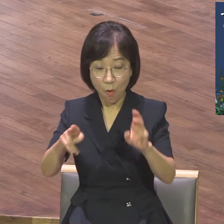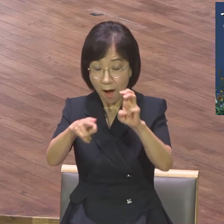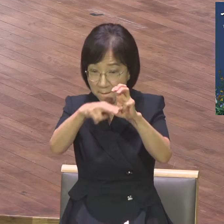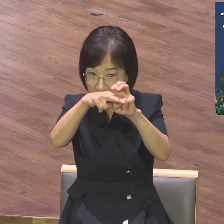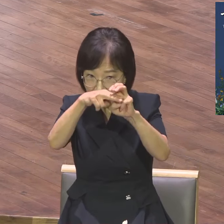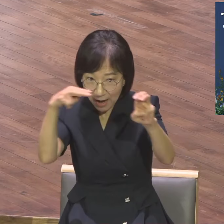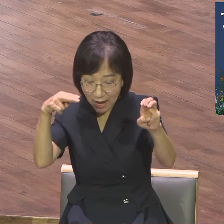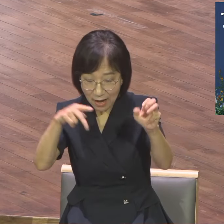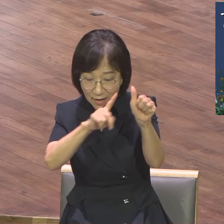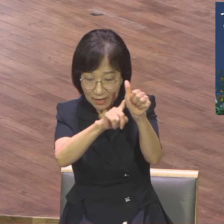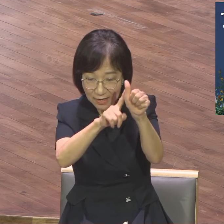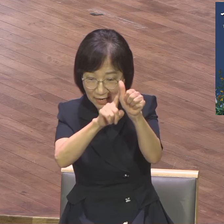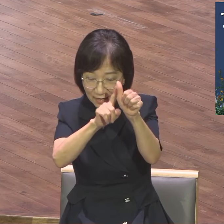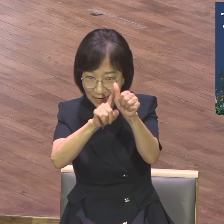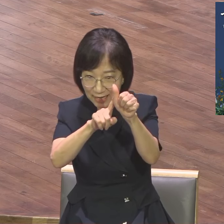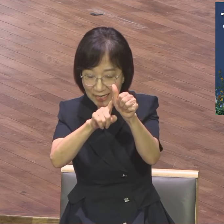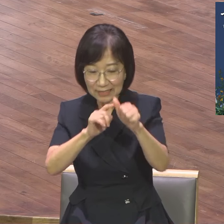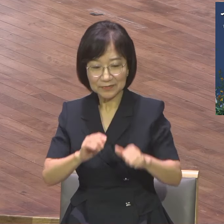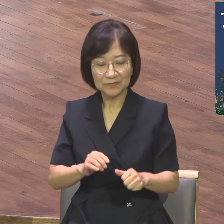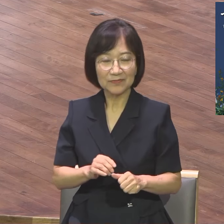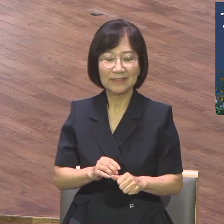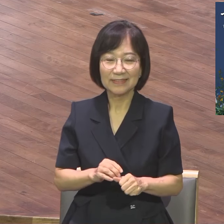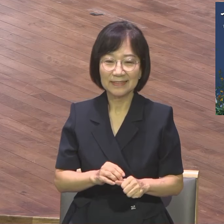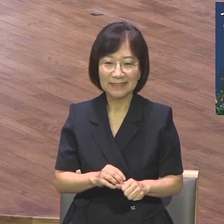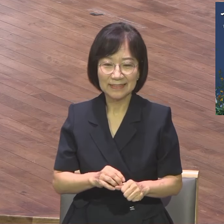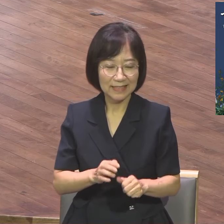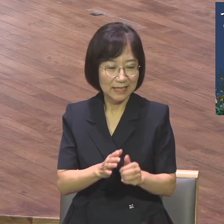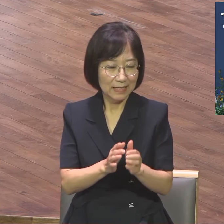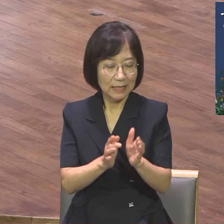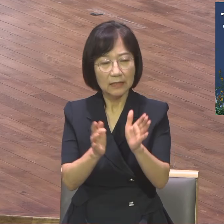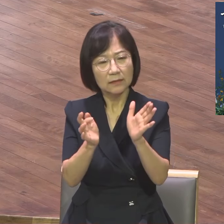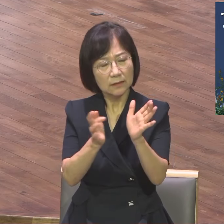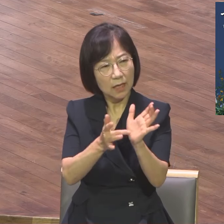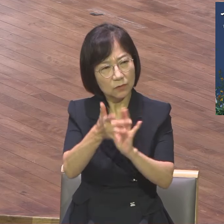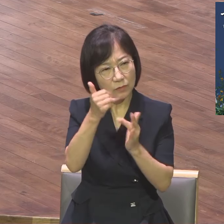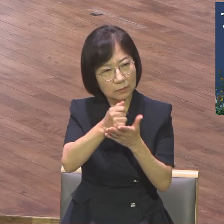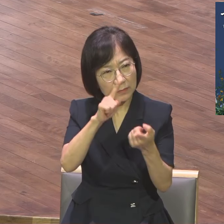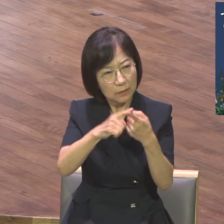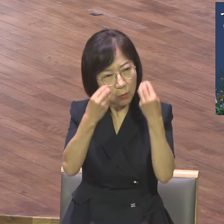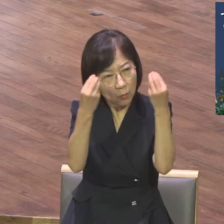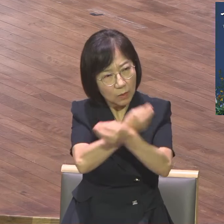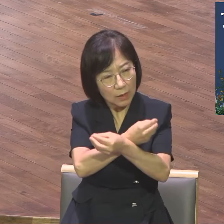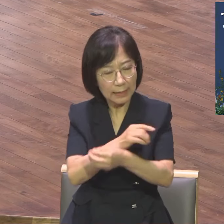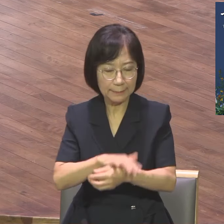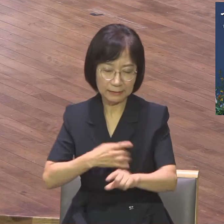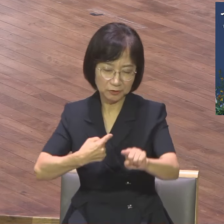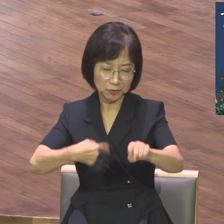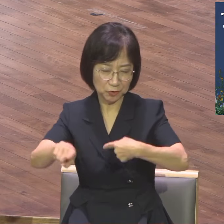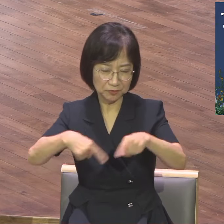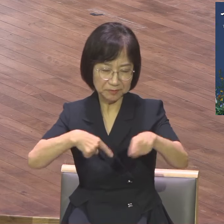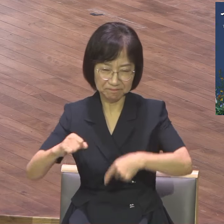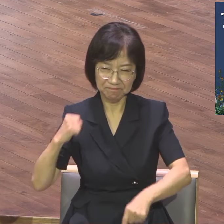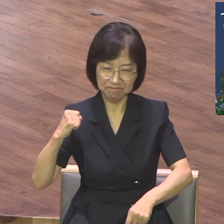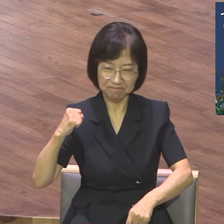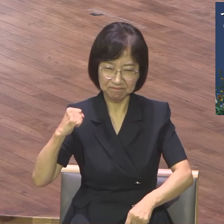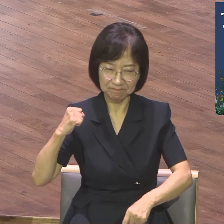다른 이스라엘 백성들과 마찬가지로 예수님을 어떻게 봤냐? 정치적 메시아로